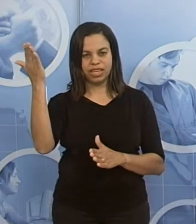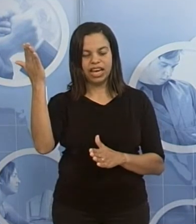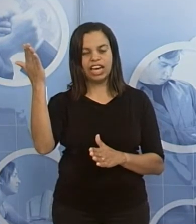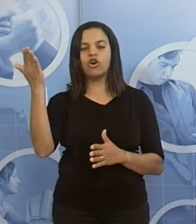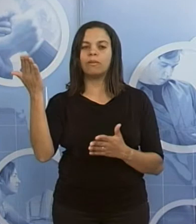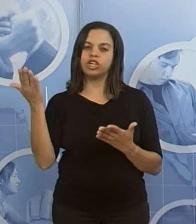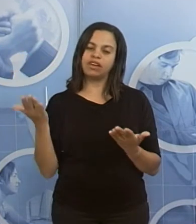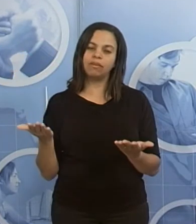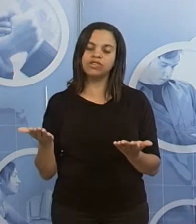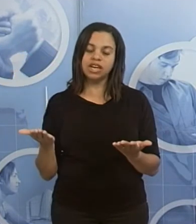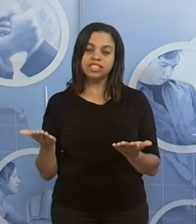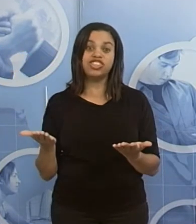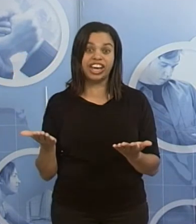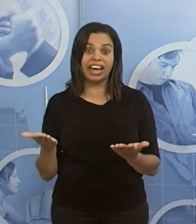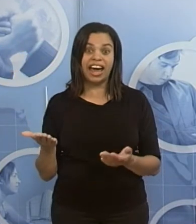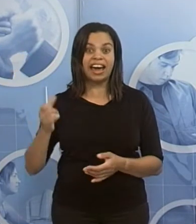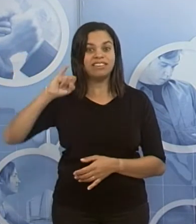E como nós falamos antes, de que é?